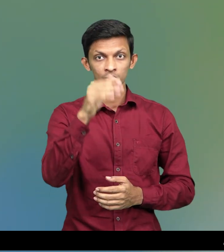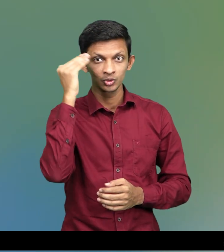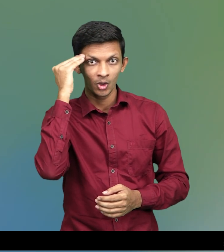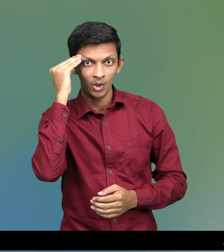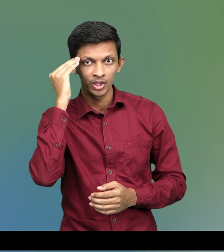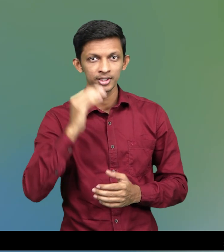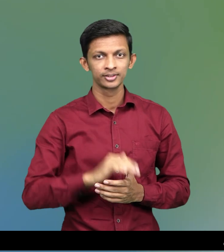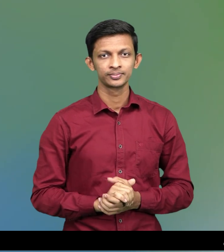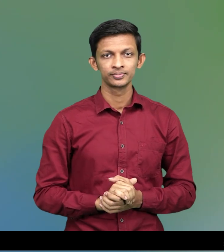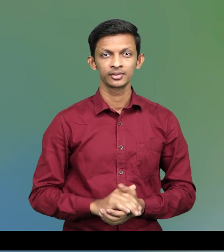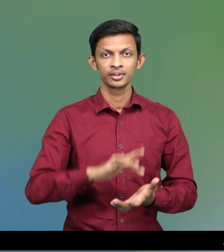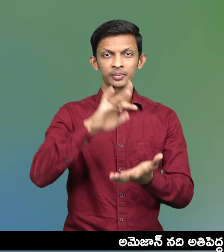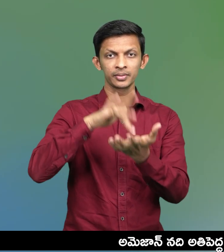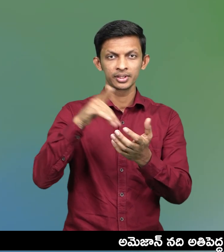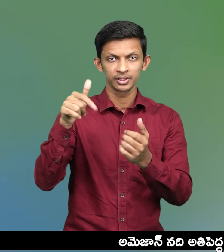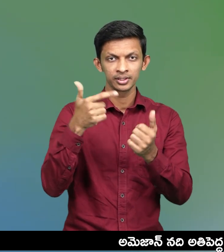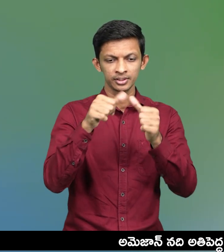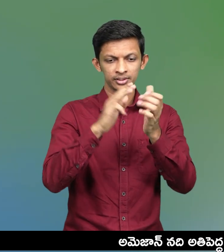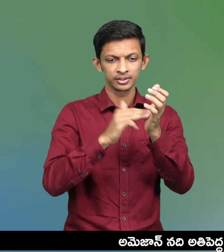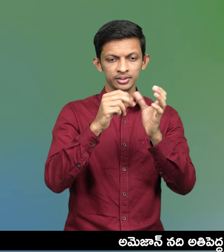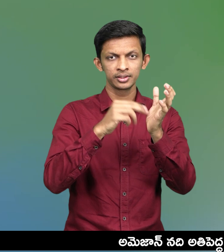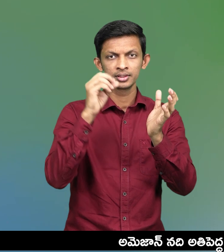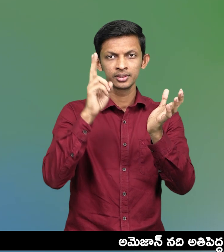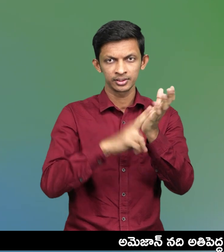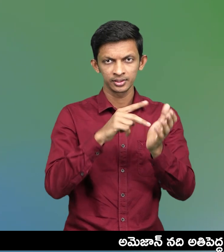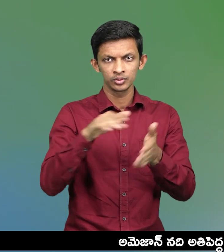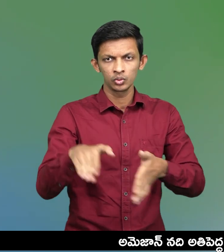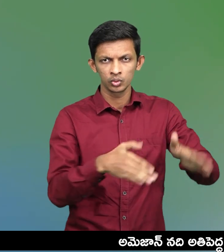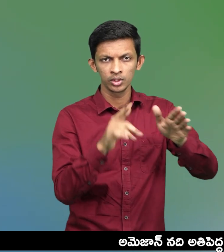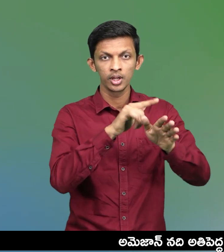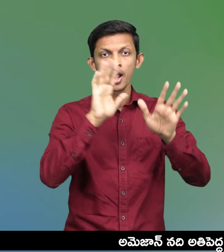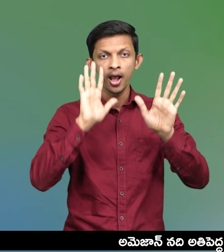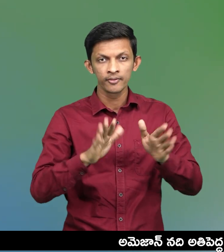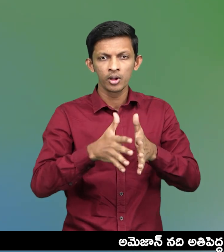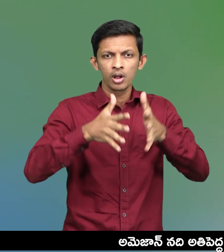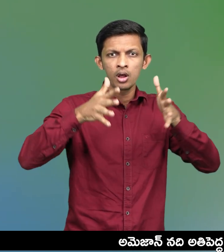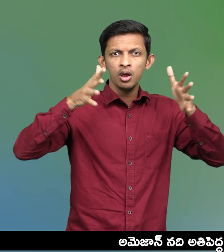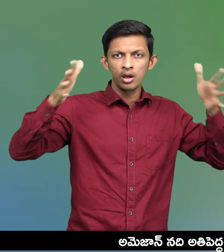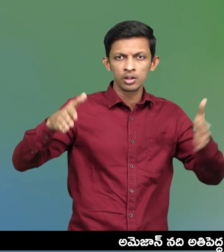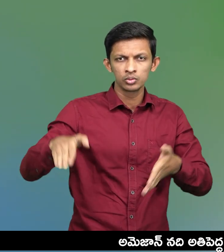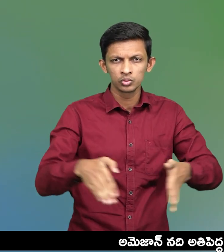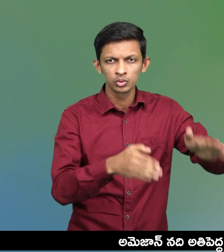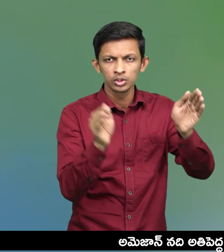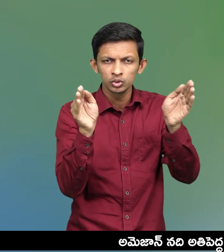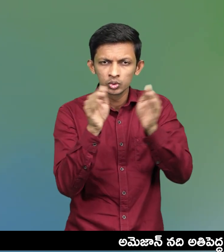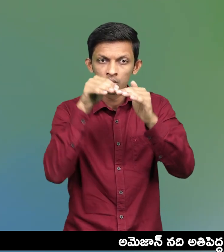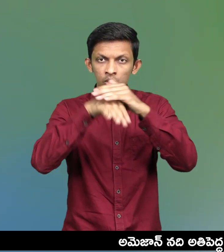నీకు తెలుసా? అమెజాన్ నది అతి పెద్ద నదిని కలిగి ఉంది. ప్రపంచంలో బేసిన్.